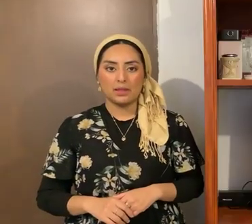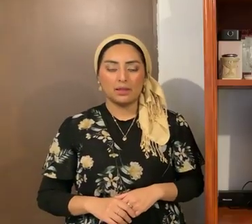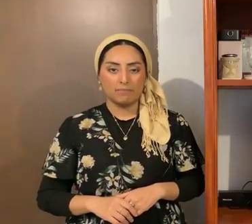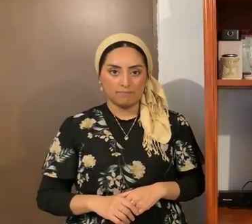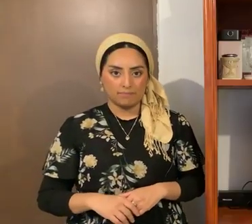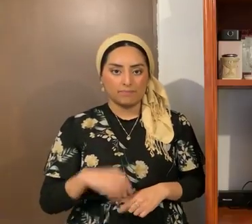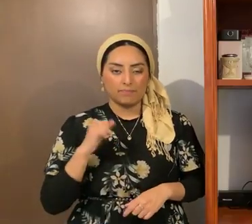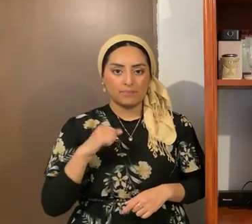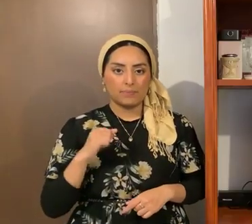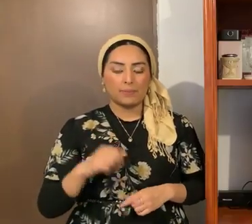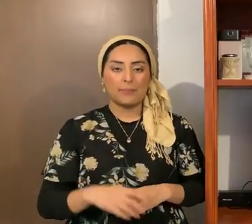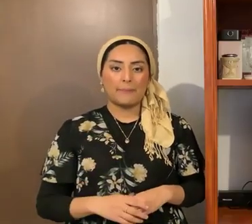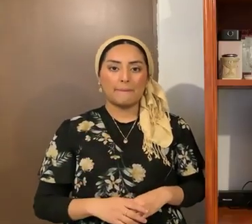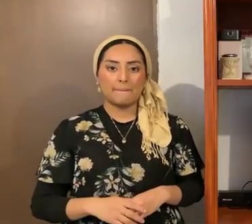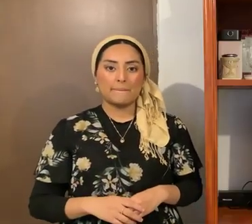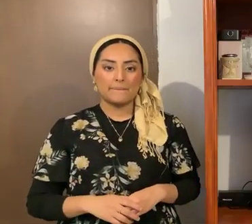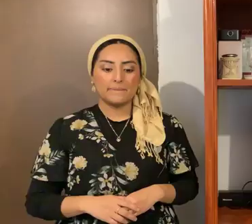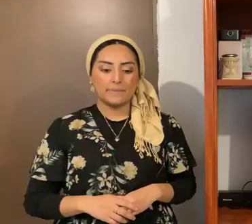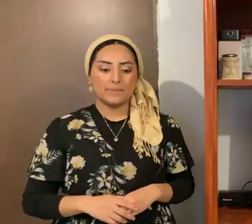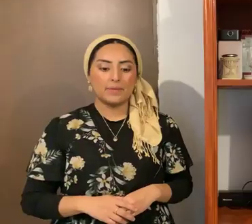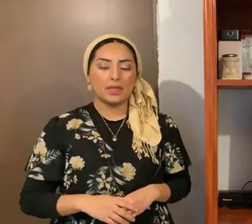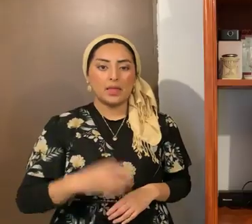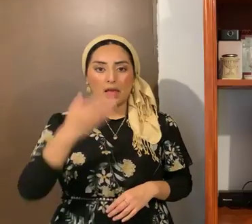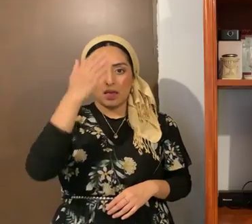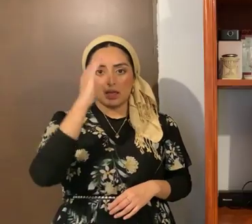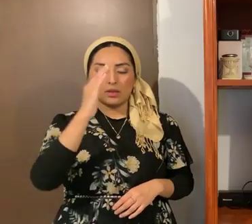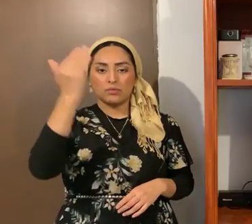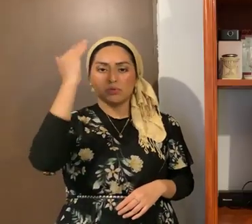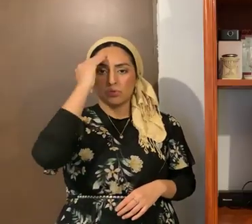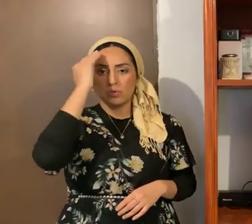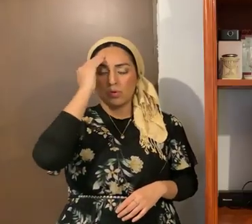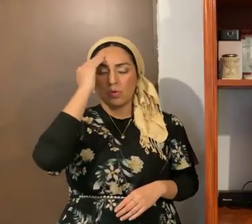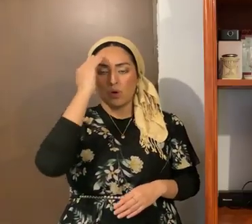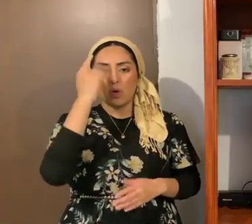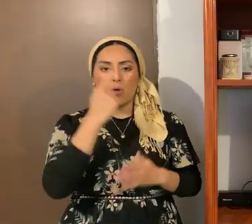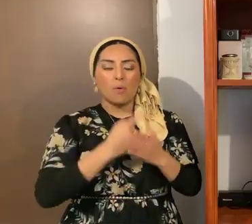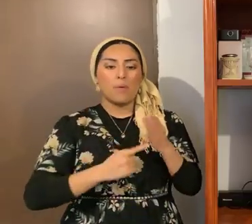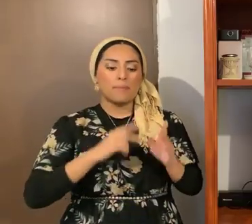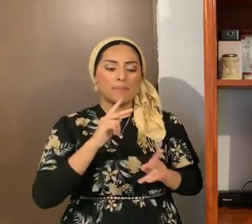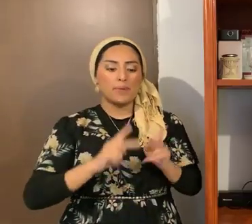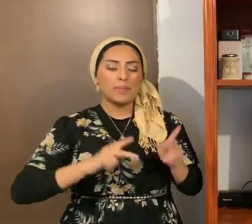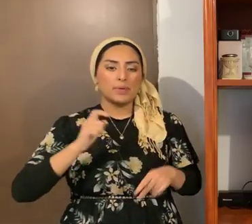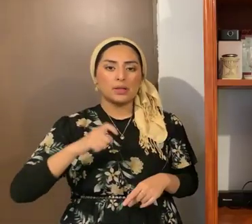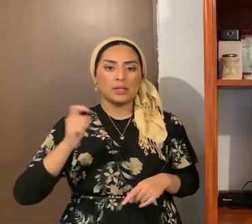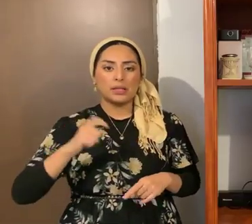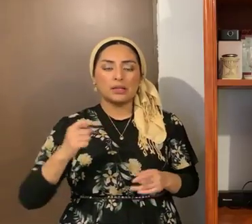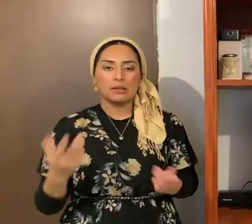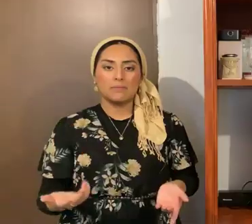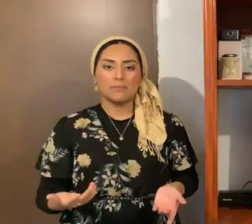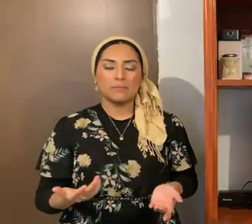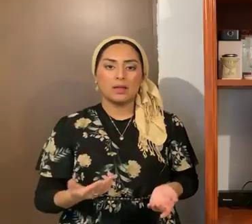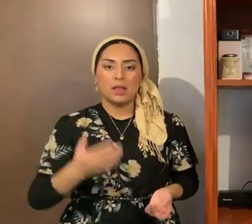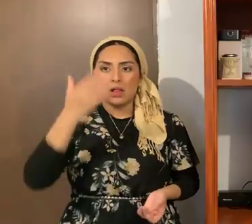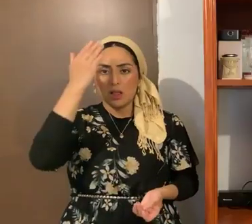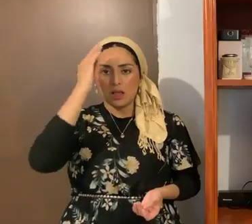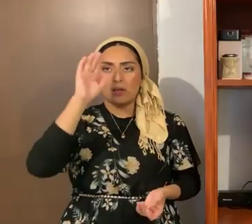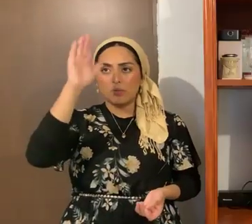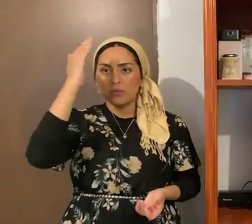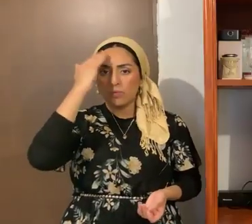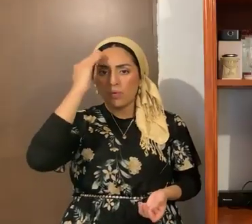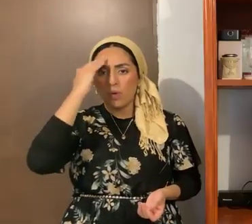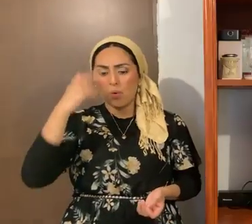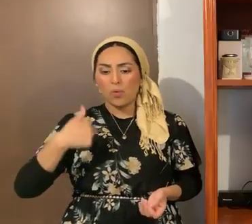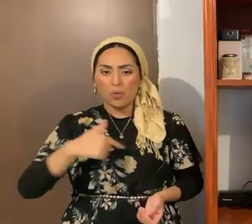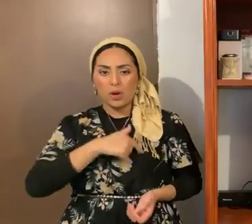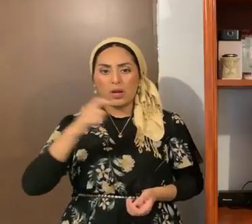¿Sí? ¿Es así? Elohim sabe lo que su pueblo necesita. Él sabe lo que necesitamos.